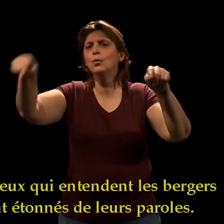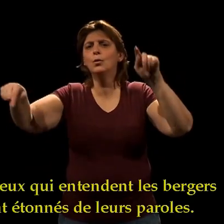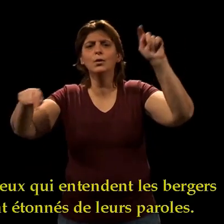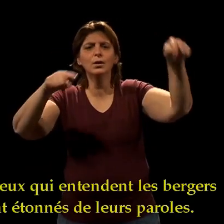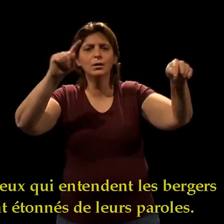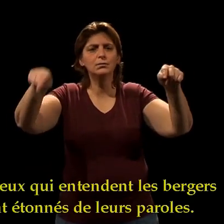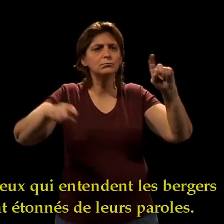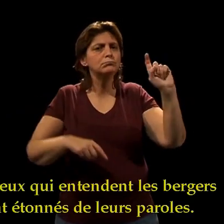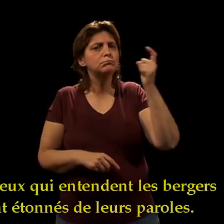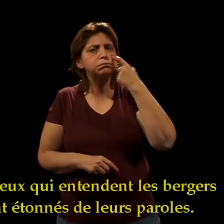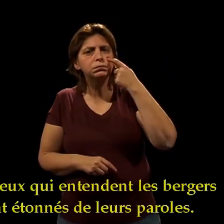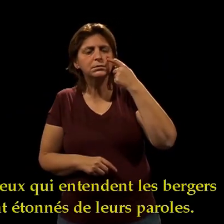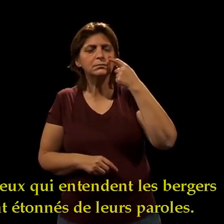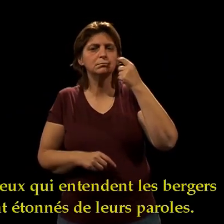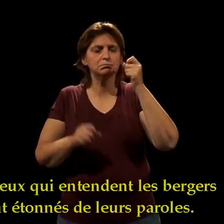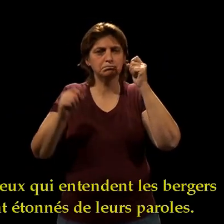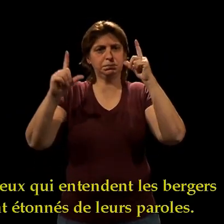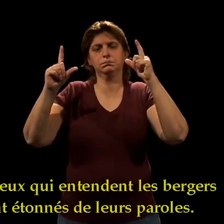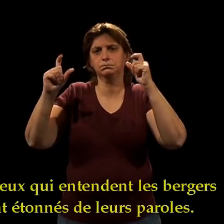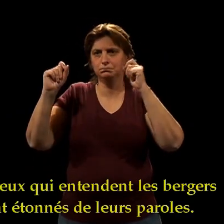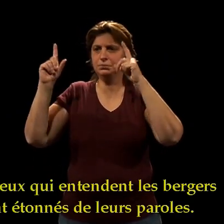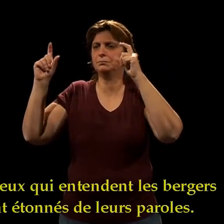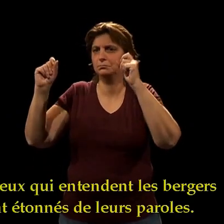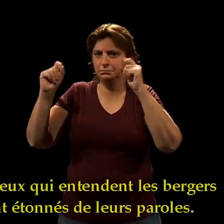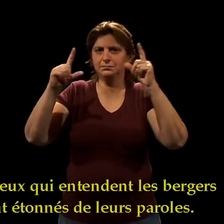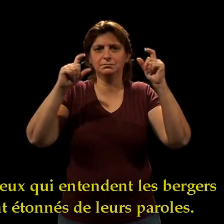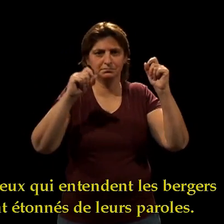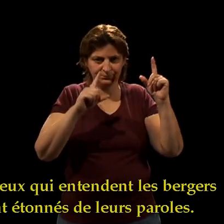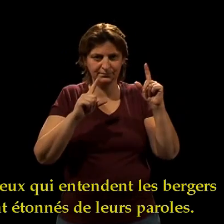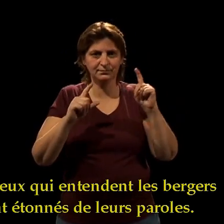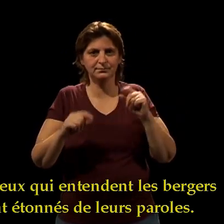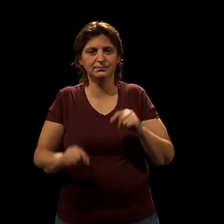Tous ceux qui entendent les bergers sont étonnés de leurs paroles.